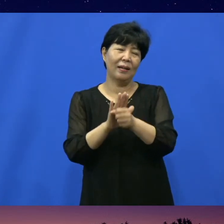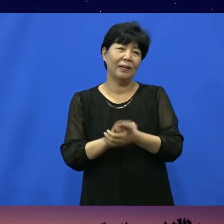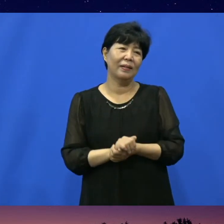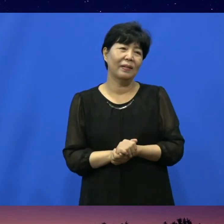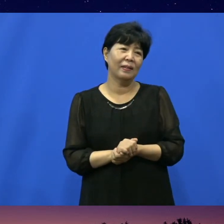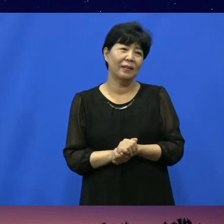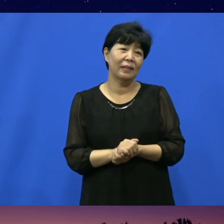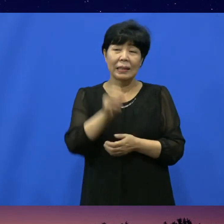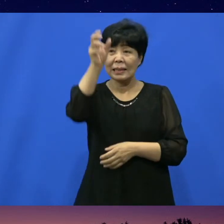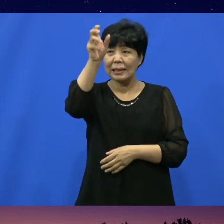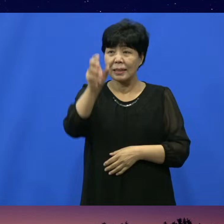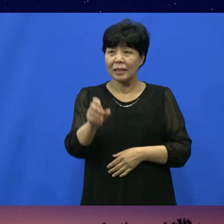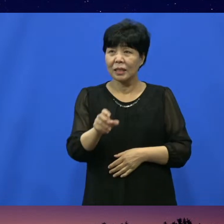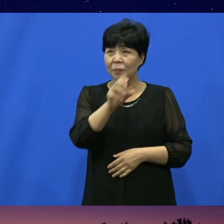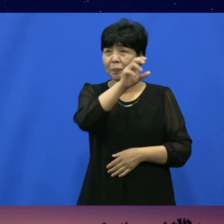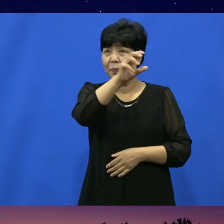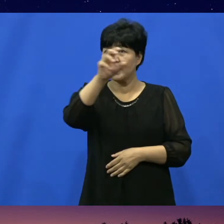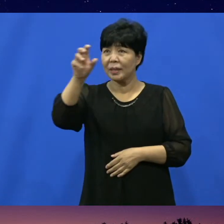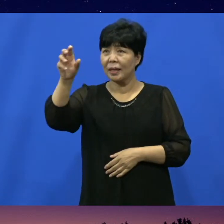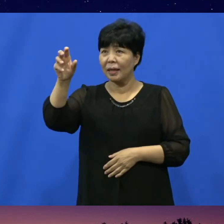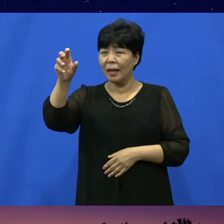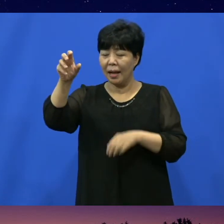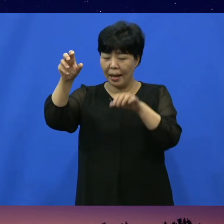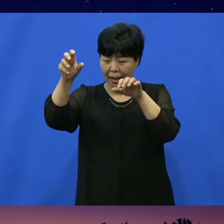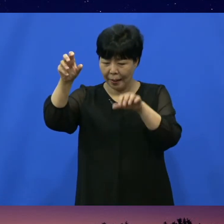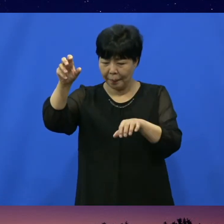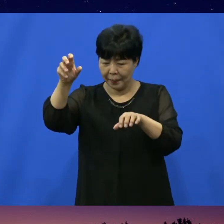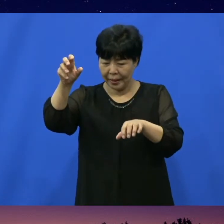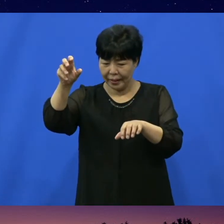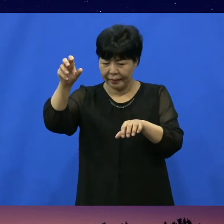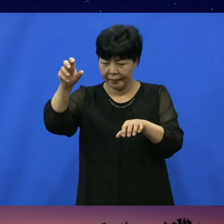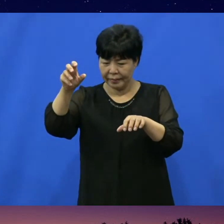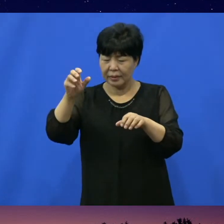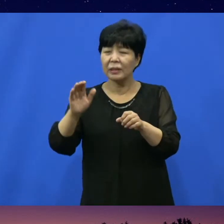그래서 여러분 십자가 앞에 머물러 있는 신앙이 얼마나 중요한지 몰라요.